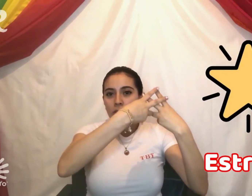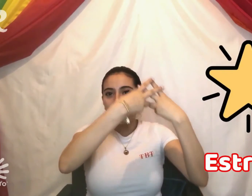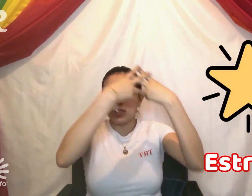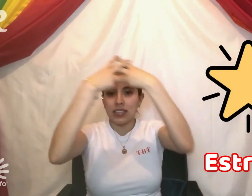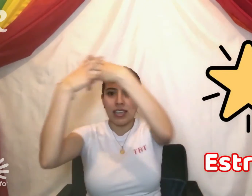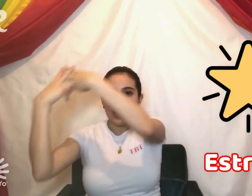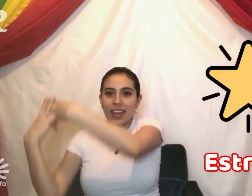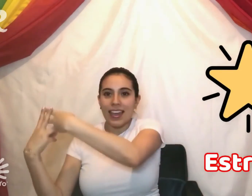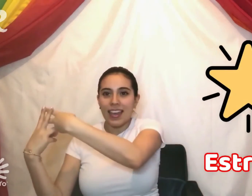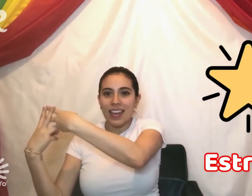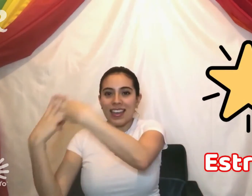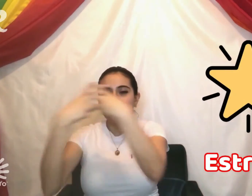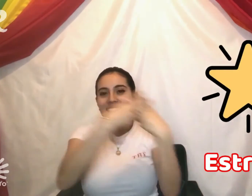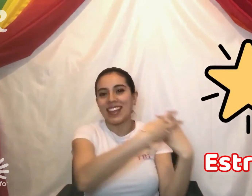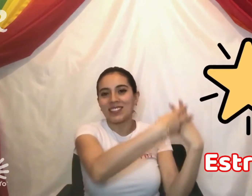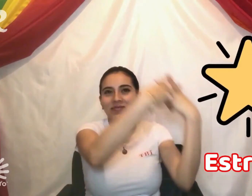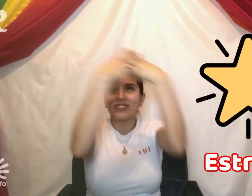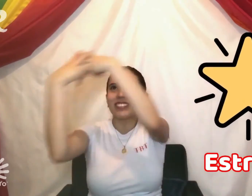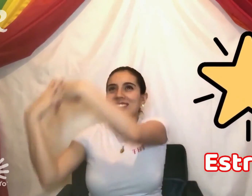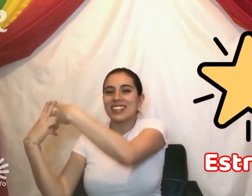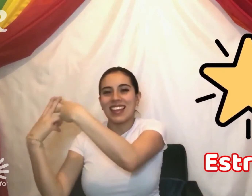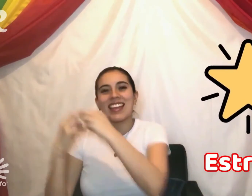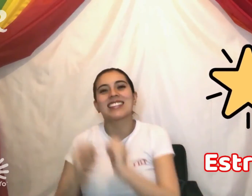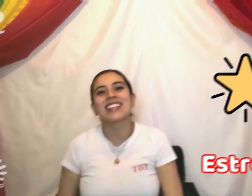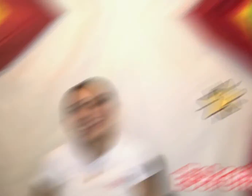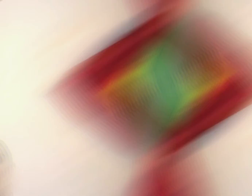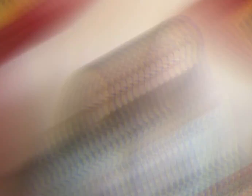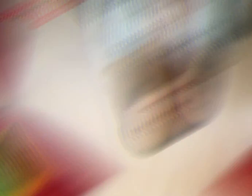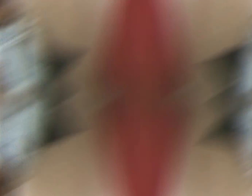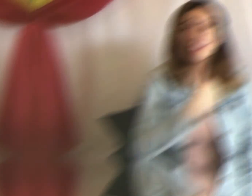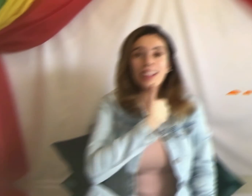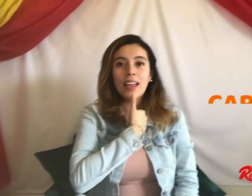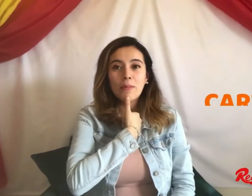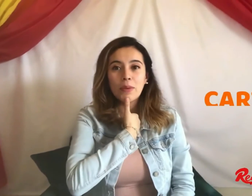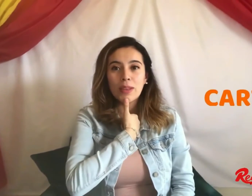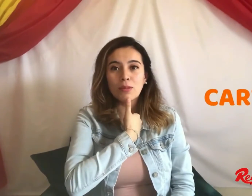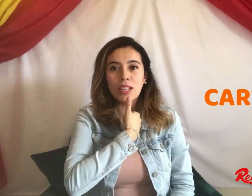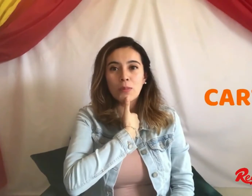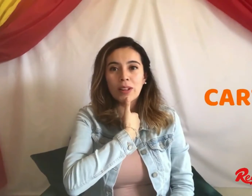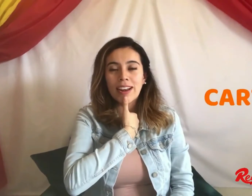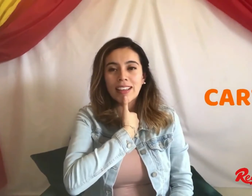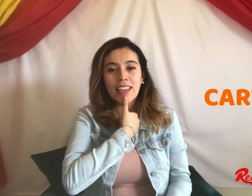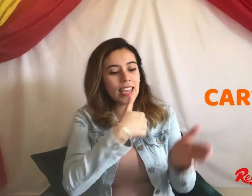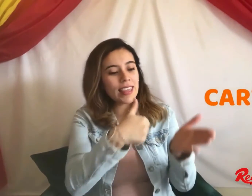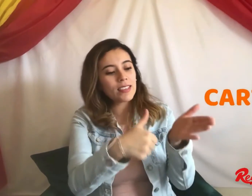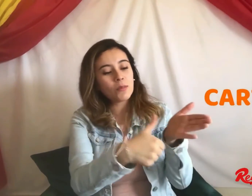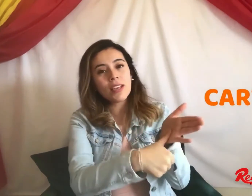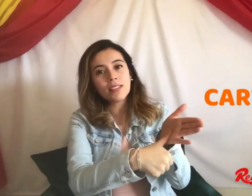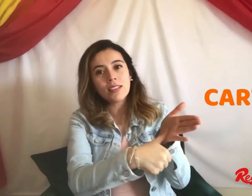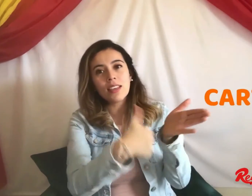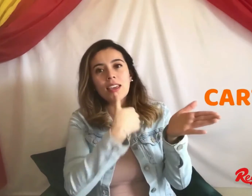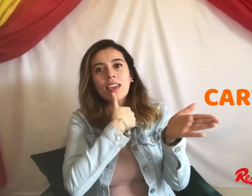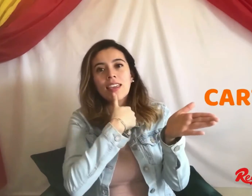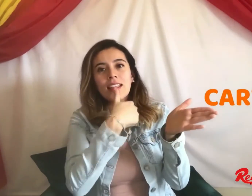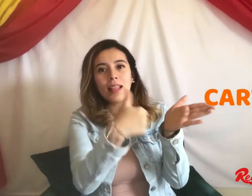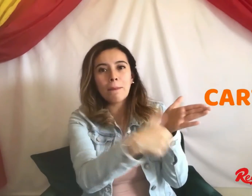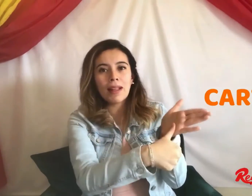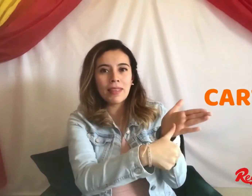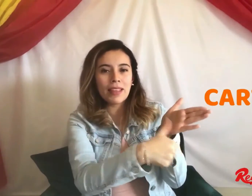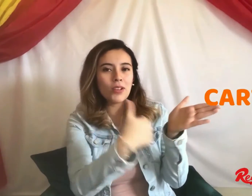ponemos así. Estrella. Estrella. Carta, ponemos el pulgar aquí y después en la palma de la otra